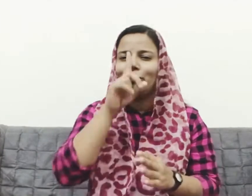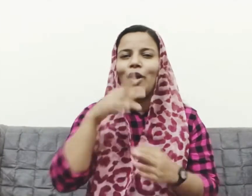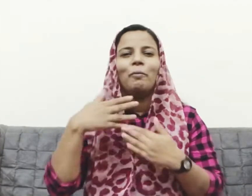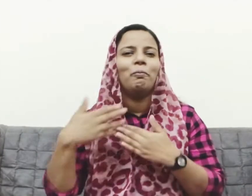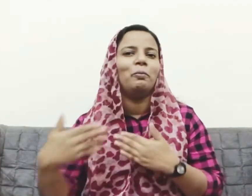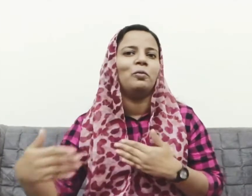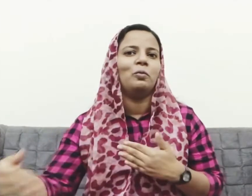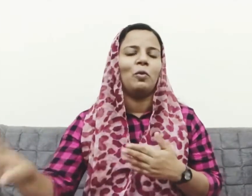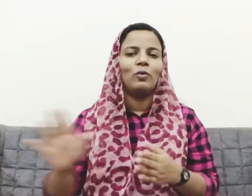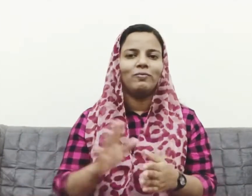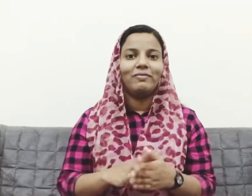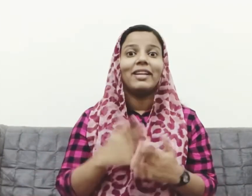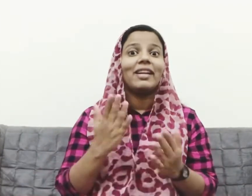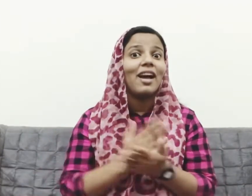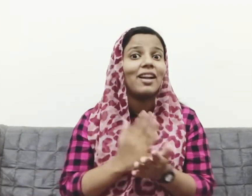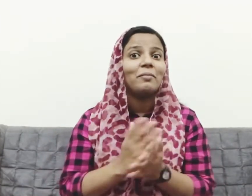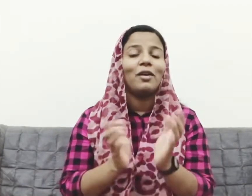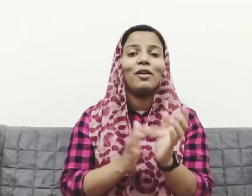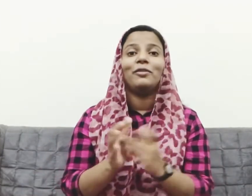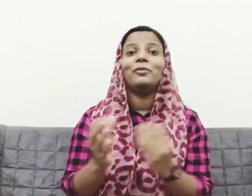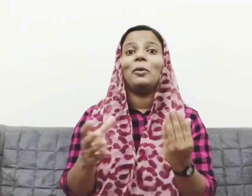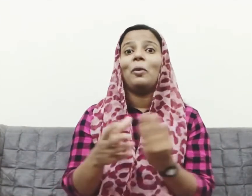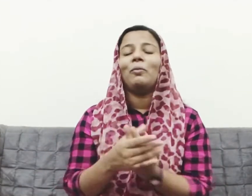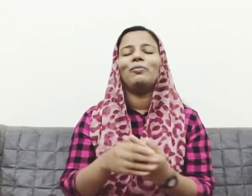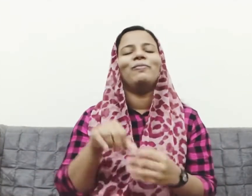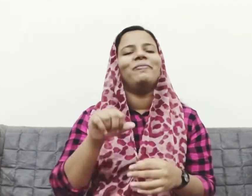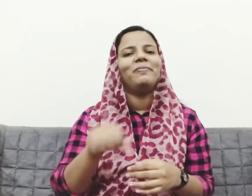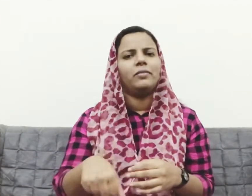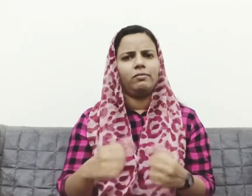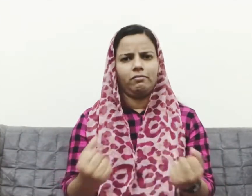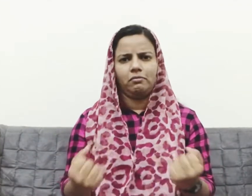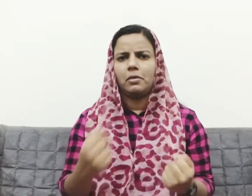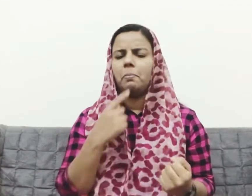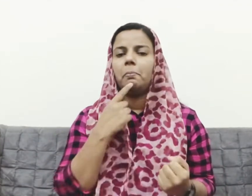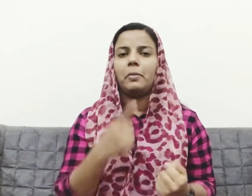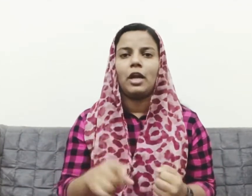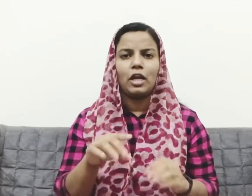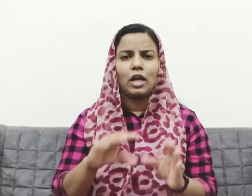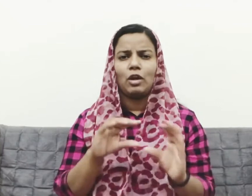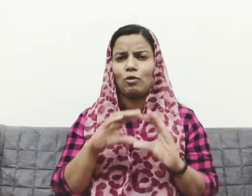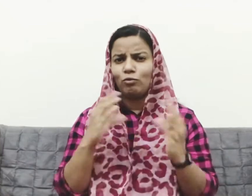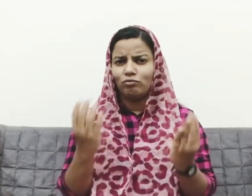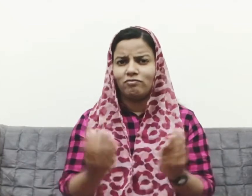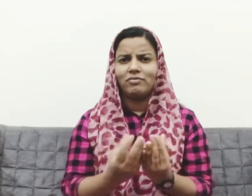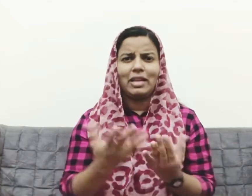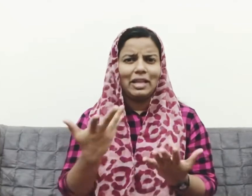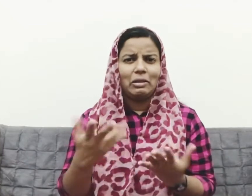കെട്ട് പോകും. കാരണം കർത്താവ് നിങ്ങളുടെ കൂടെയുണ്ട്, നിങ്ങളുടെ കൂടെ കർത്താവുണ്ട്. ധൈര്യമായിട്ട് പറയാം, ഈ ലോകത്തിൽ വ്യാപരിക്കുന്ന ഒന്നും എന്നെ